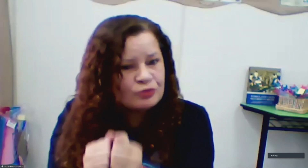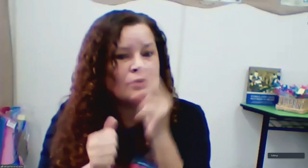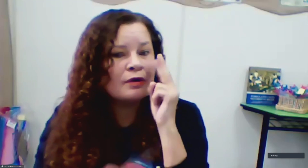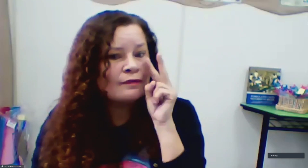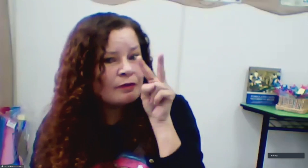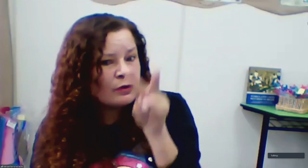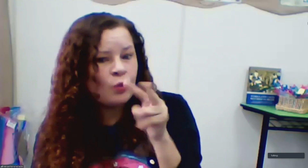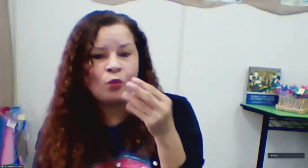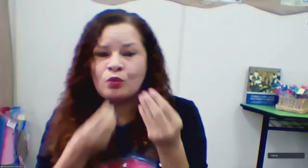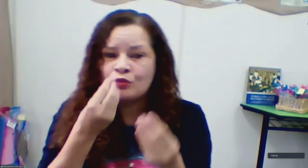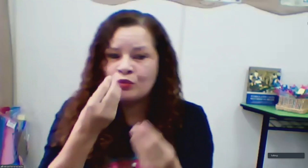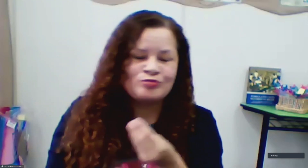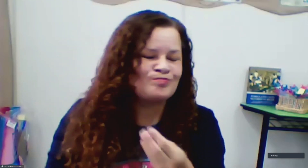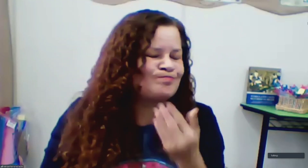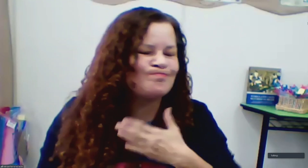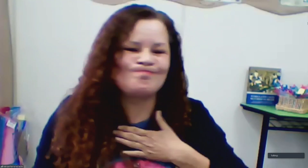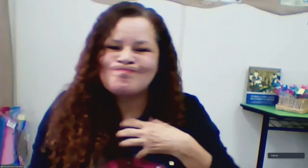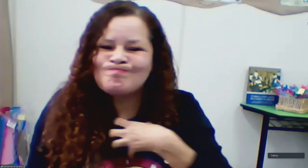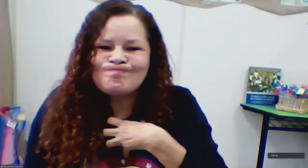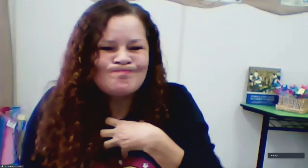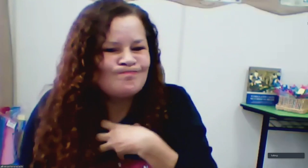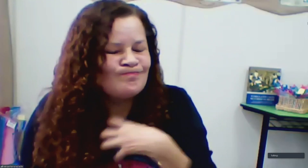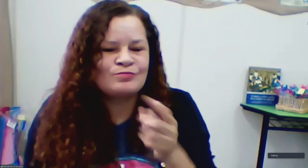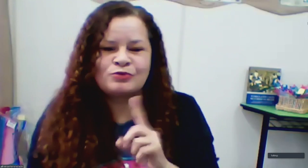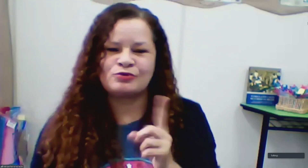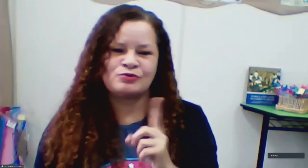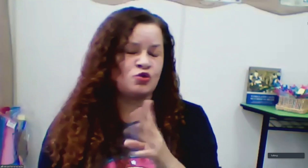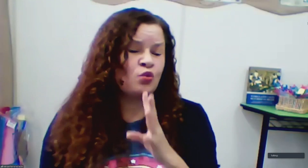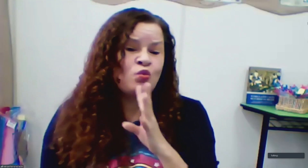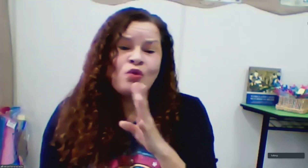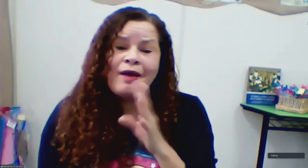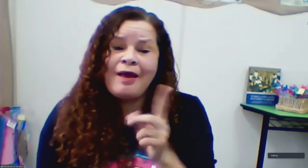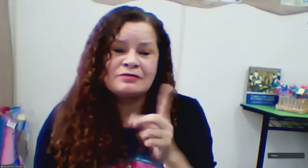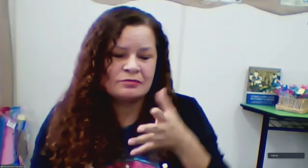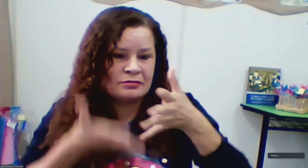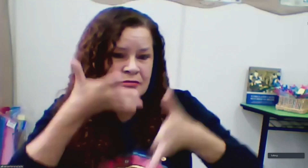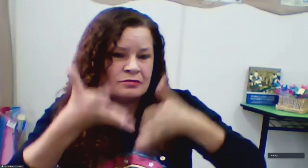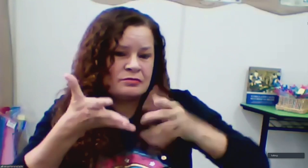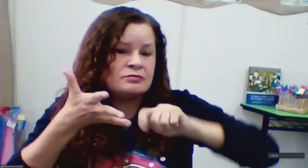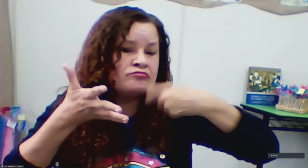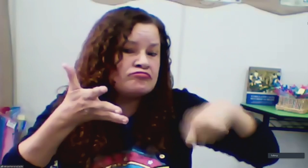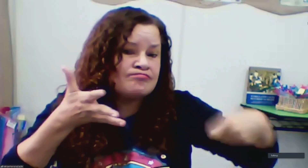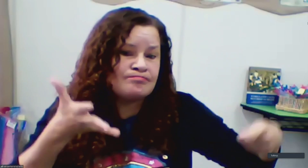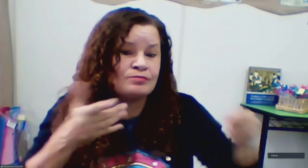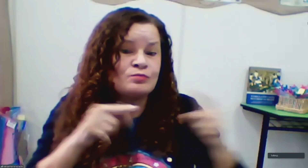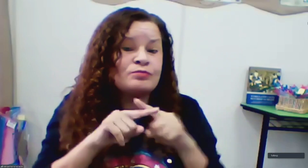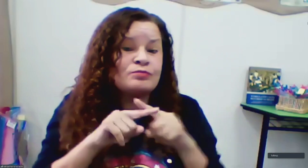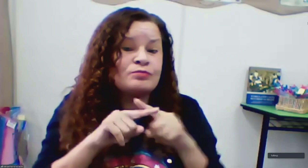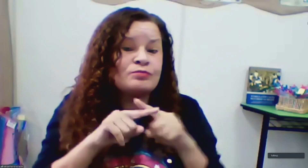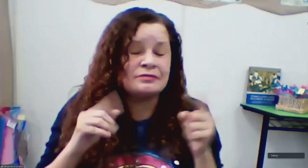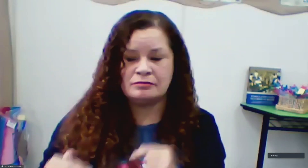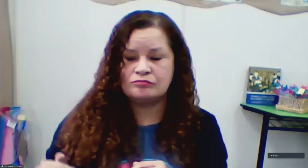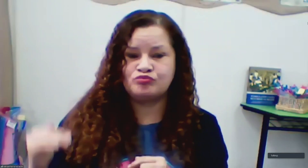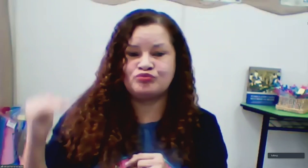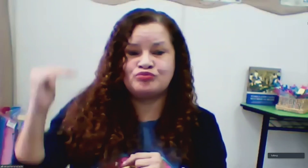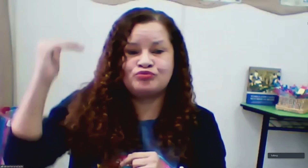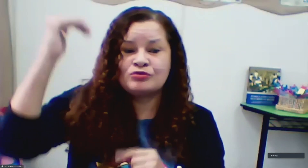vamos assistir como é. Então, isso não fica, não conhece alguns sinais, o sinalário para eles.